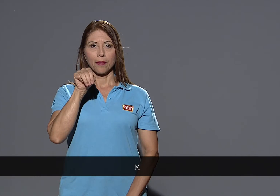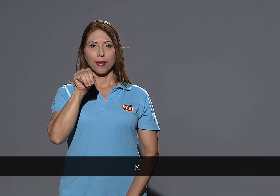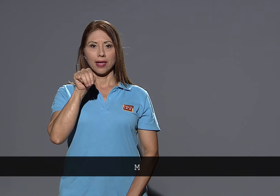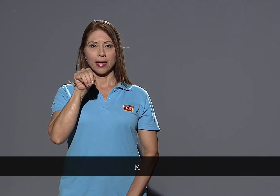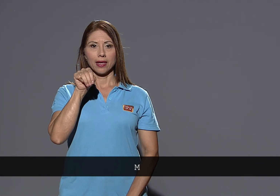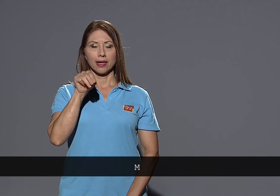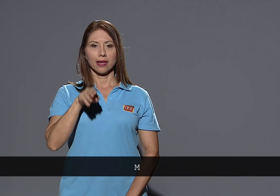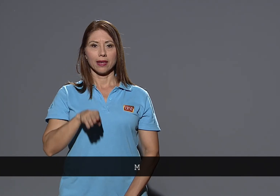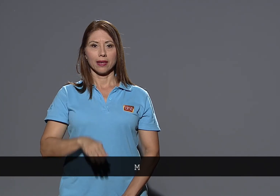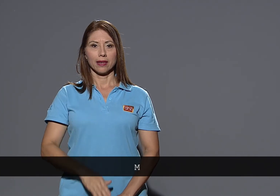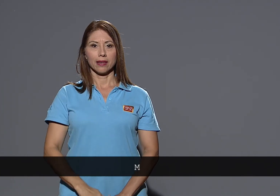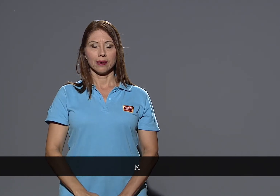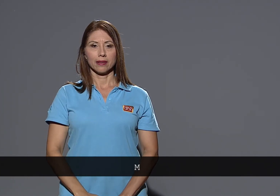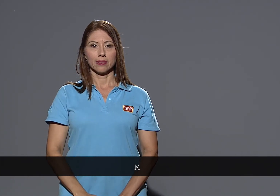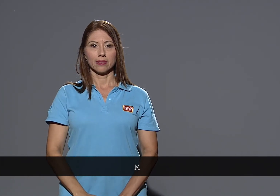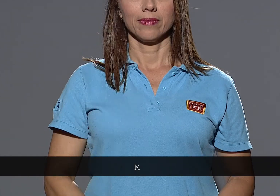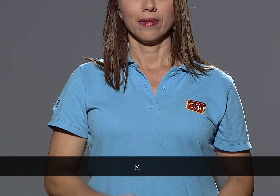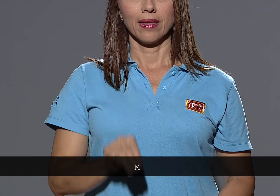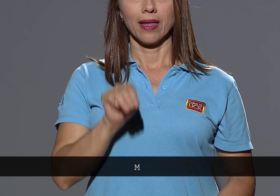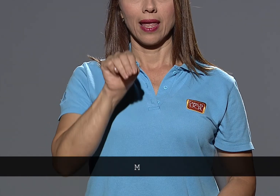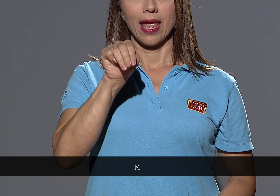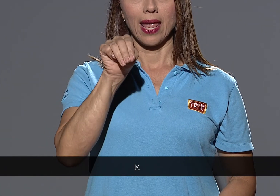M,